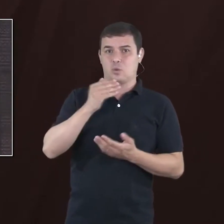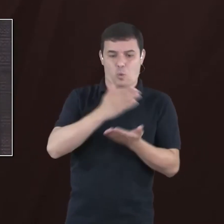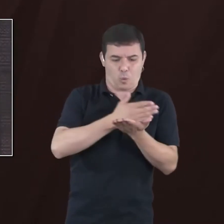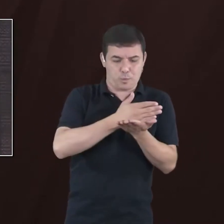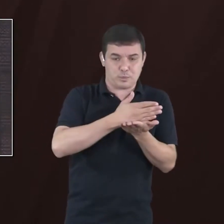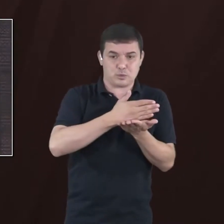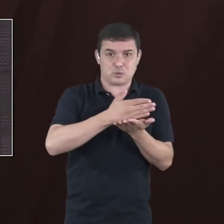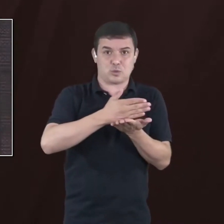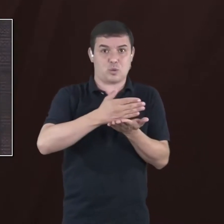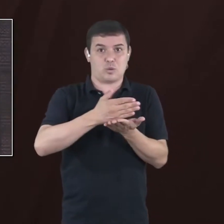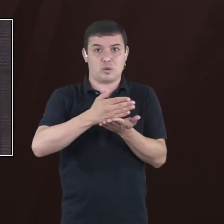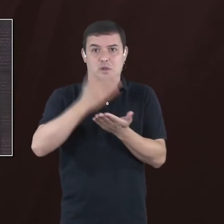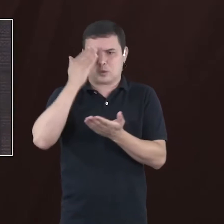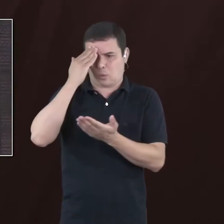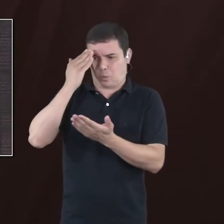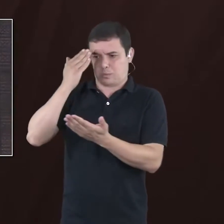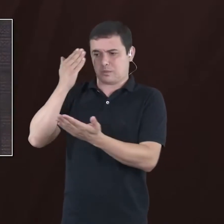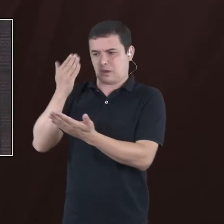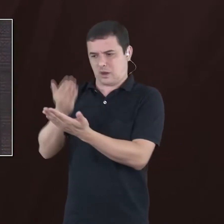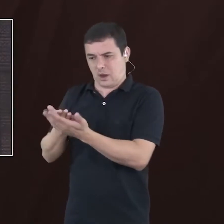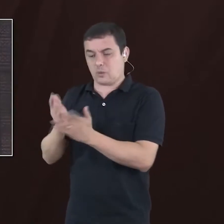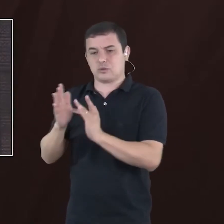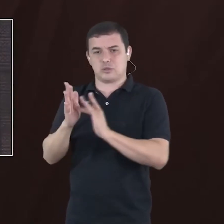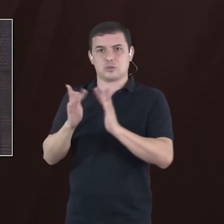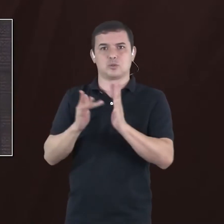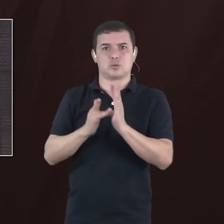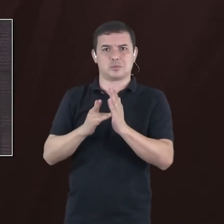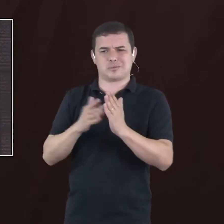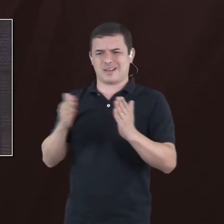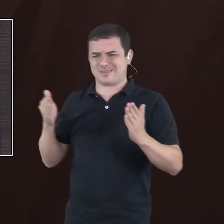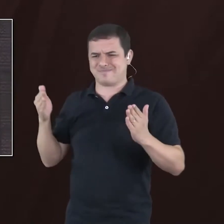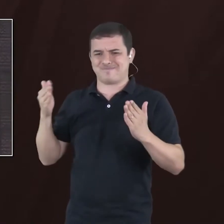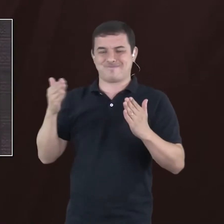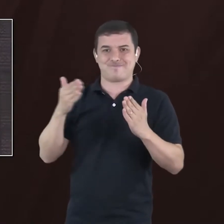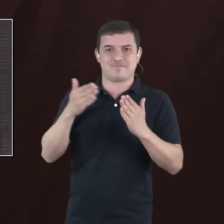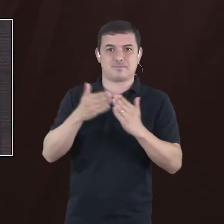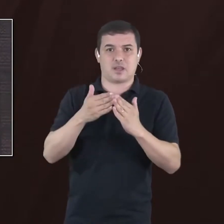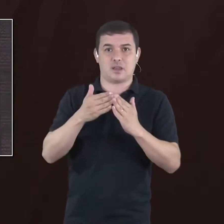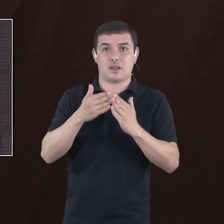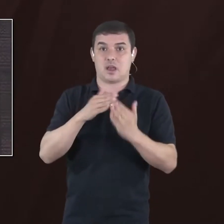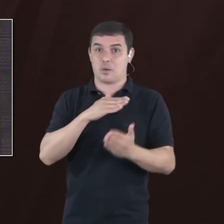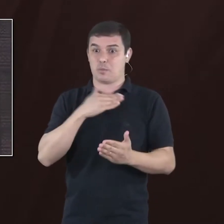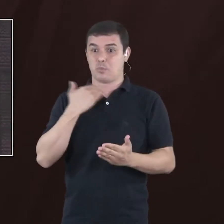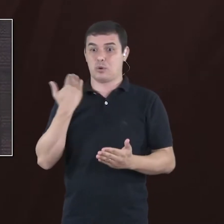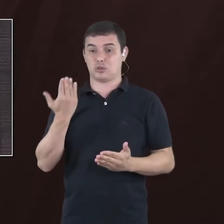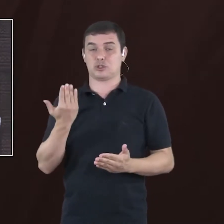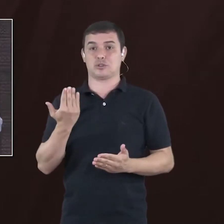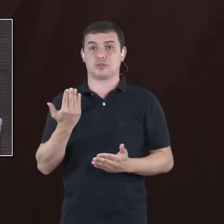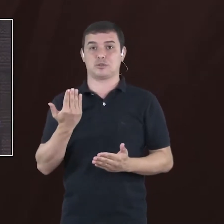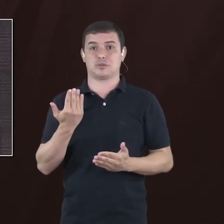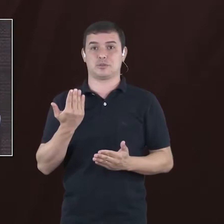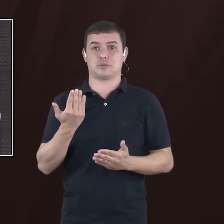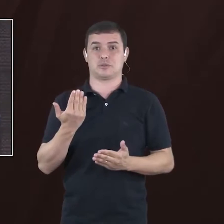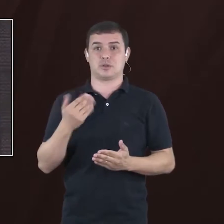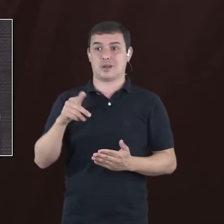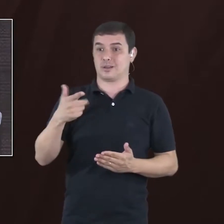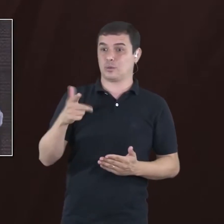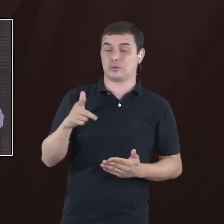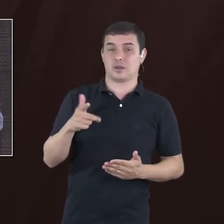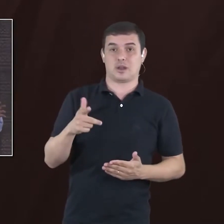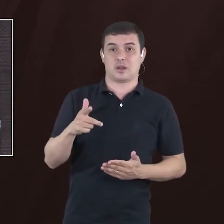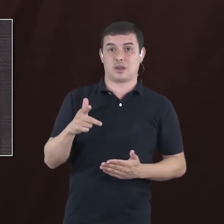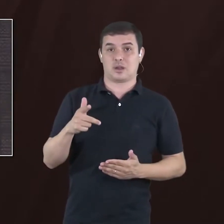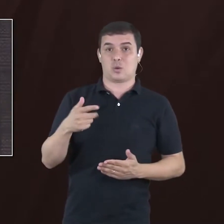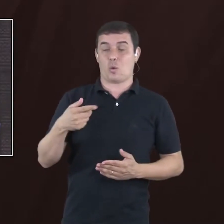sua morte, né, martírio, né, pela obra do Senhor, não há outro senão